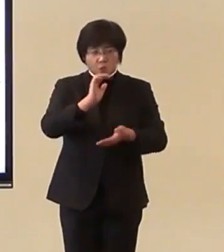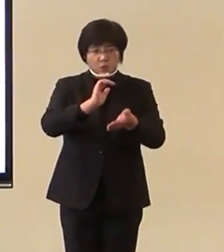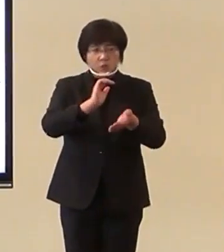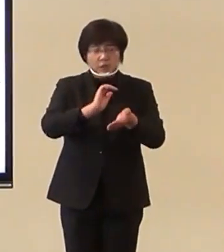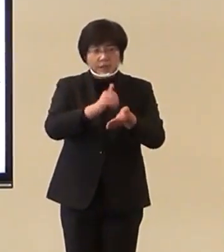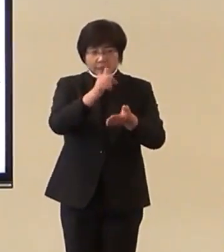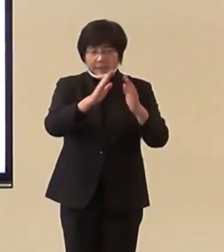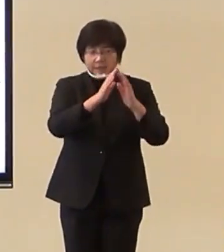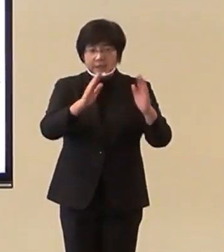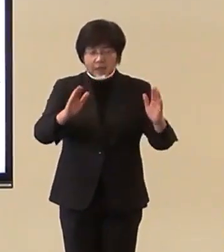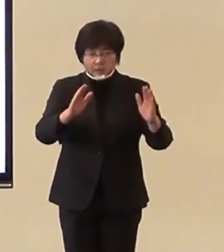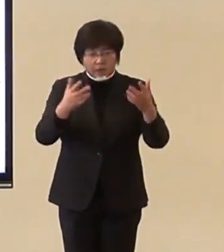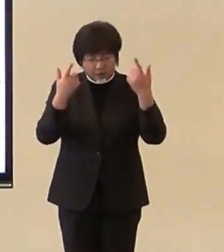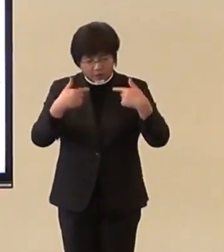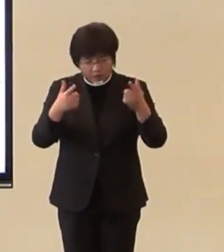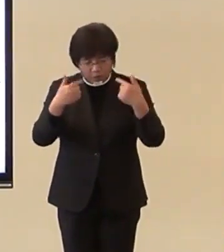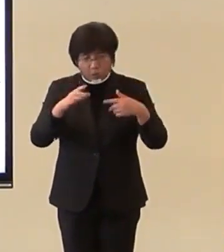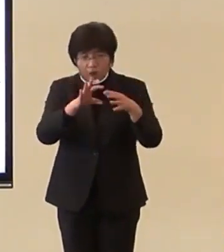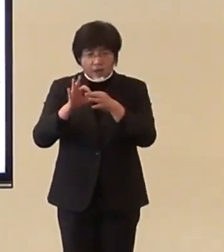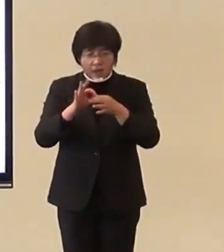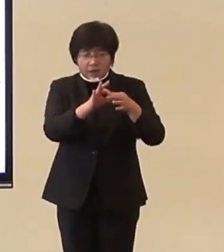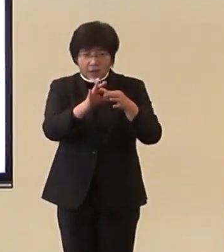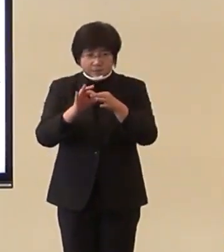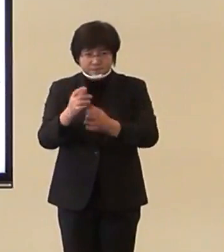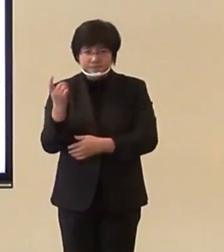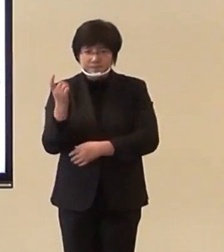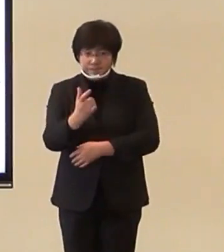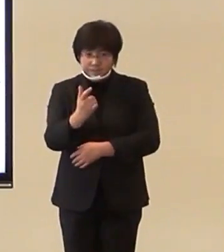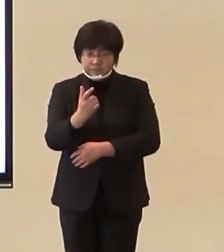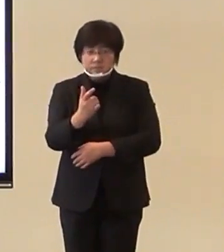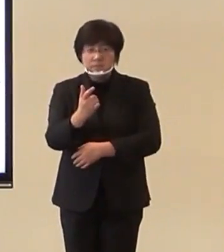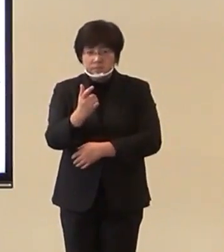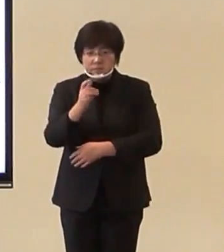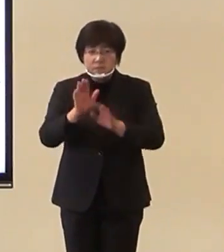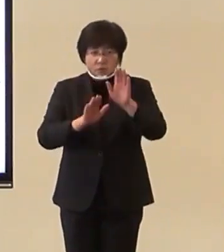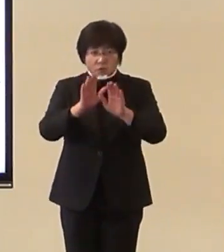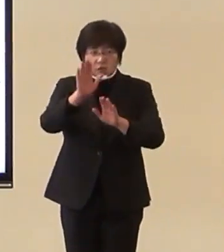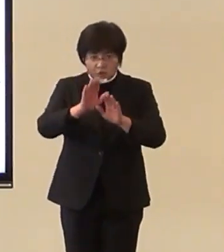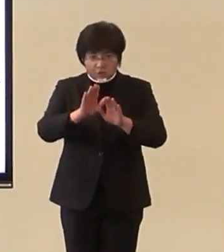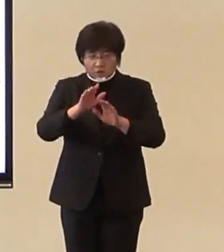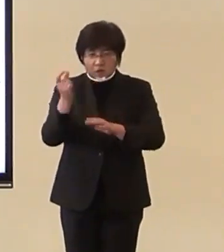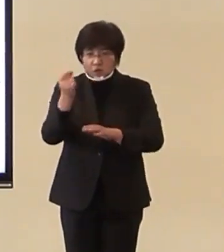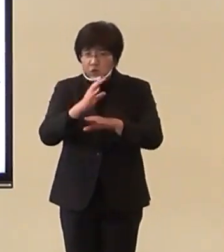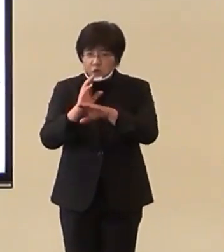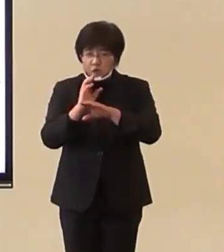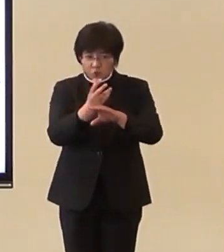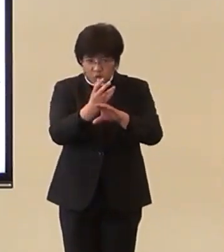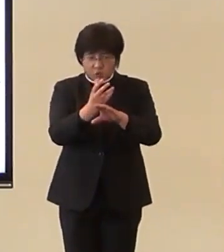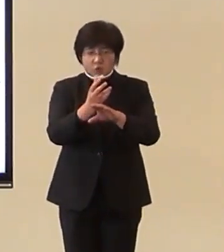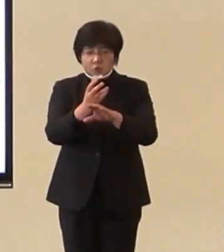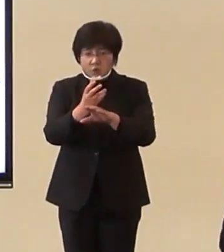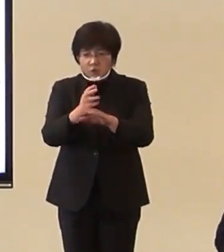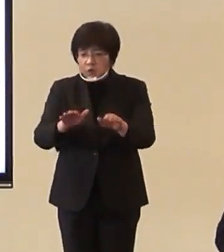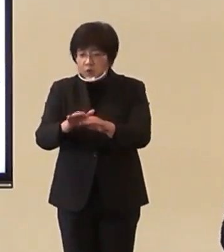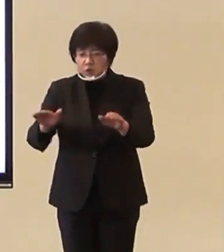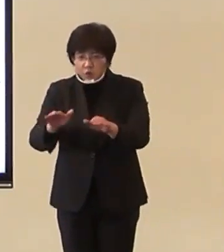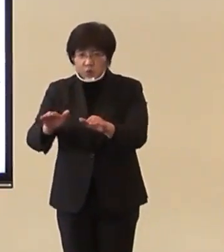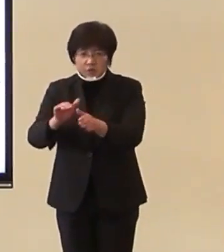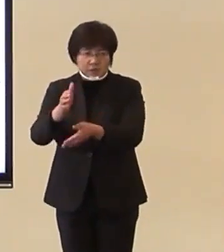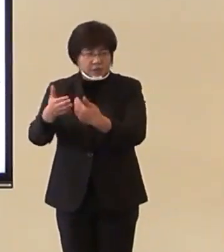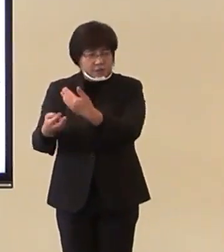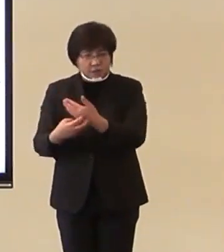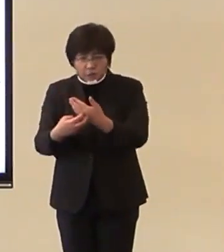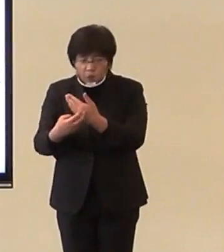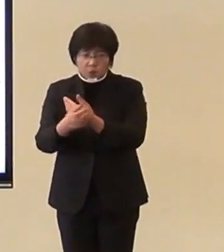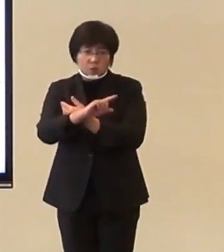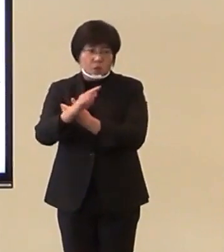日常的にも深い連携を結ばせていただいて、救急や小児医療やさまざまな連携をしております。その